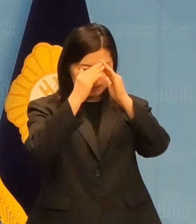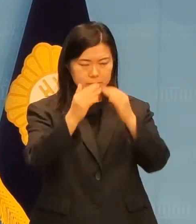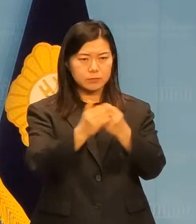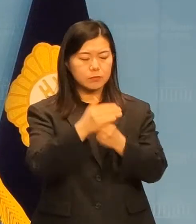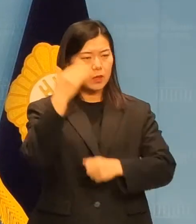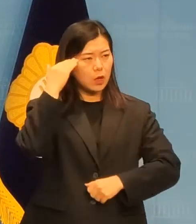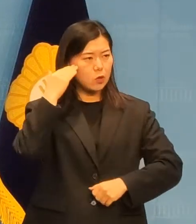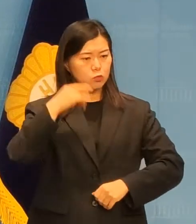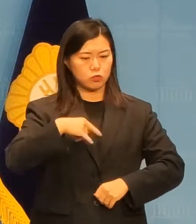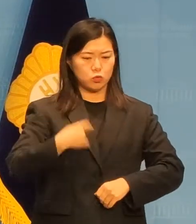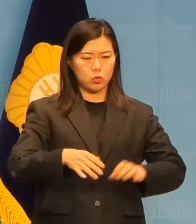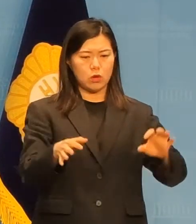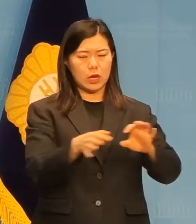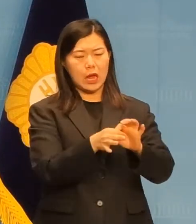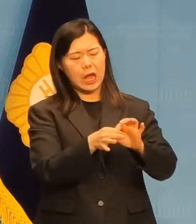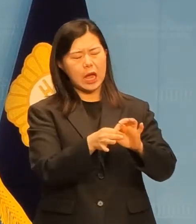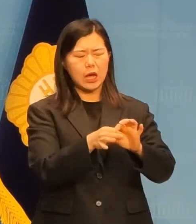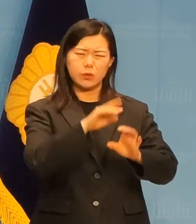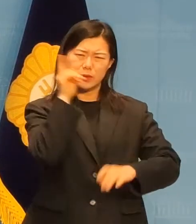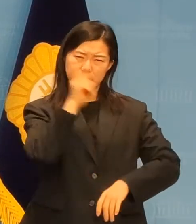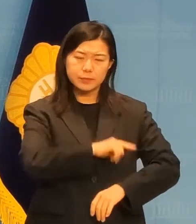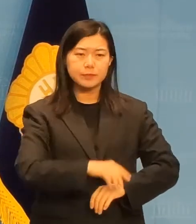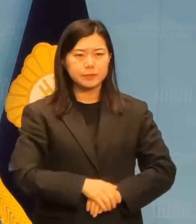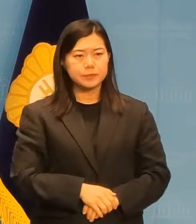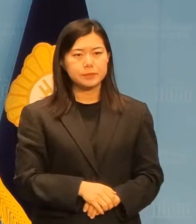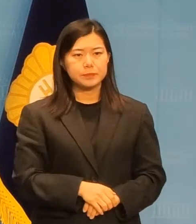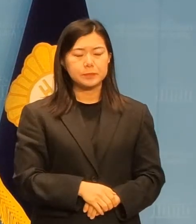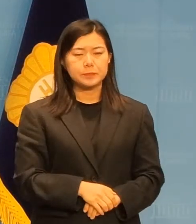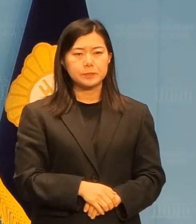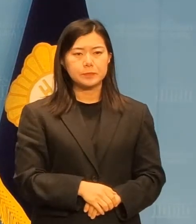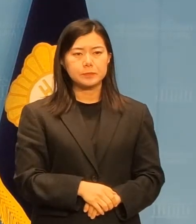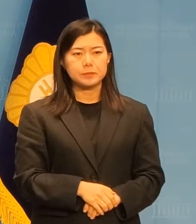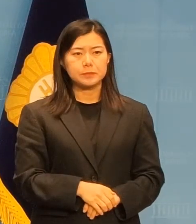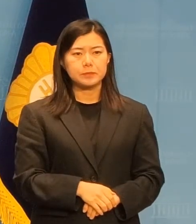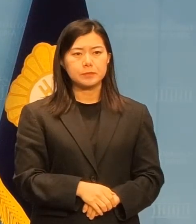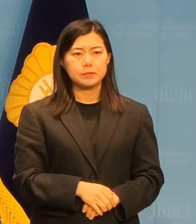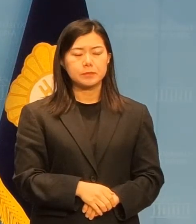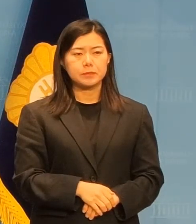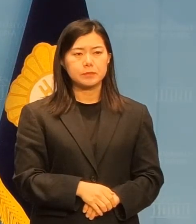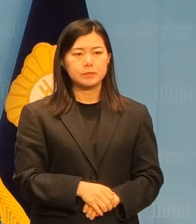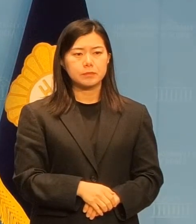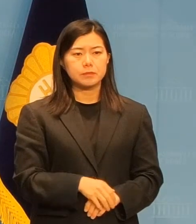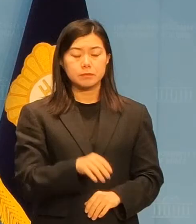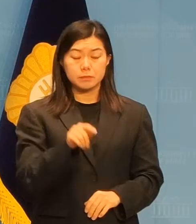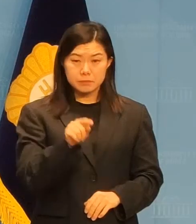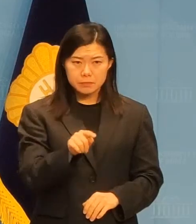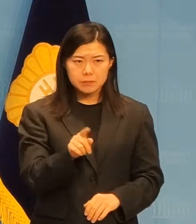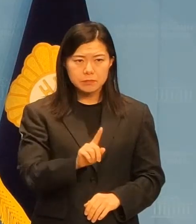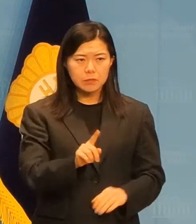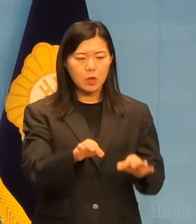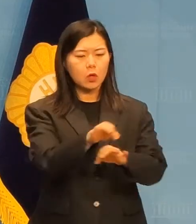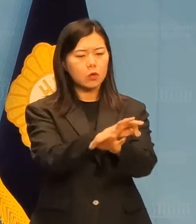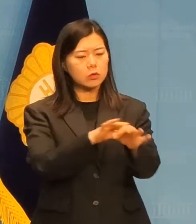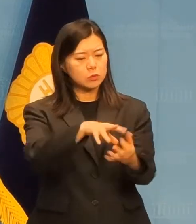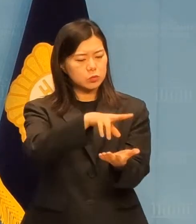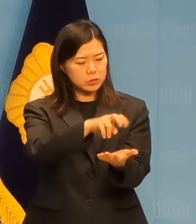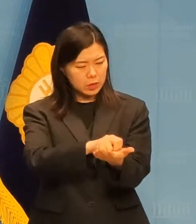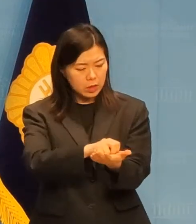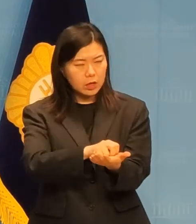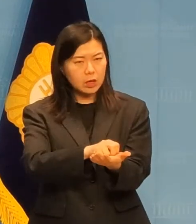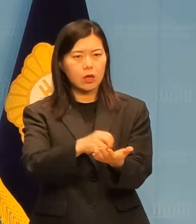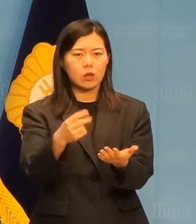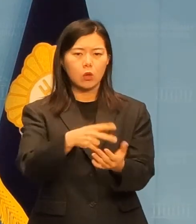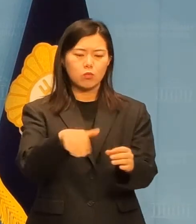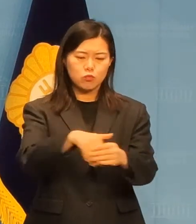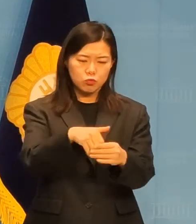관계가 악화되기 시작을 했습니다. 그것이 바로 한중 간의 경제 문제뿐만이 아니라